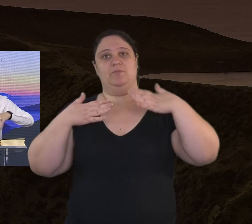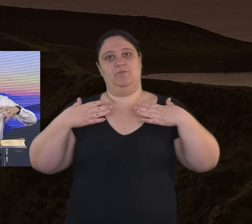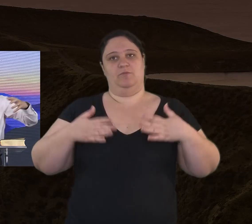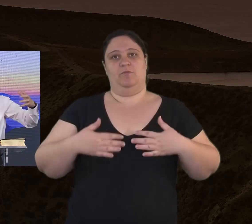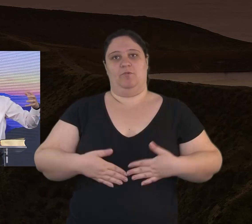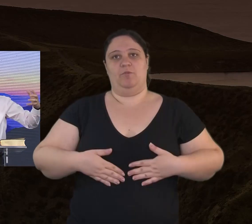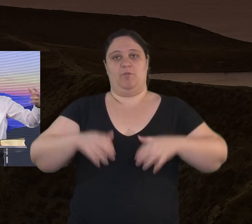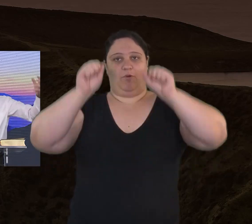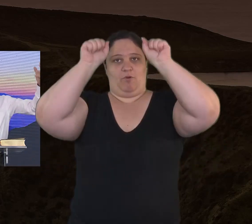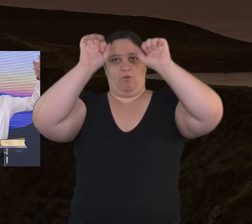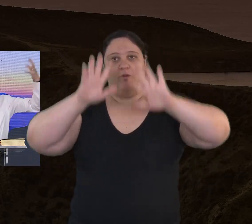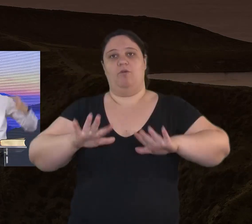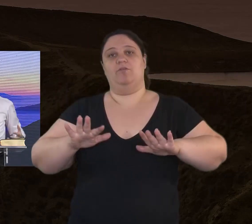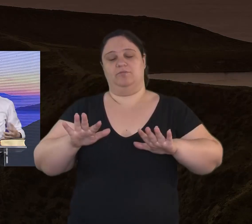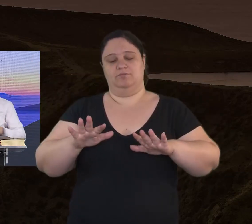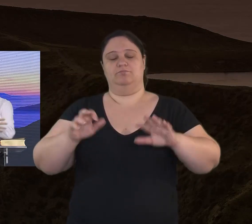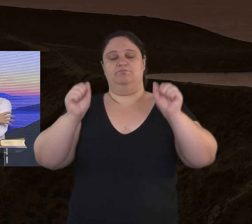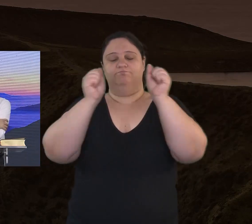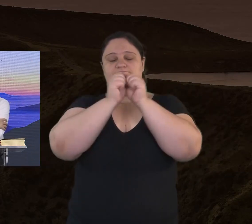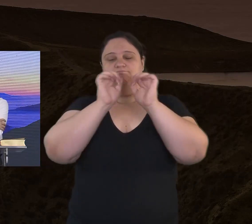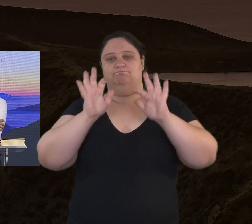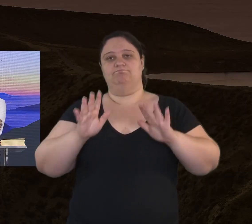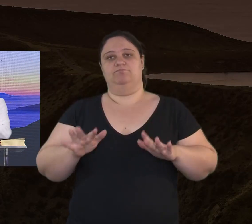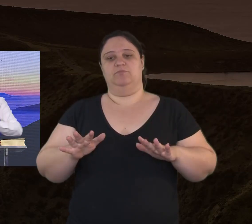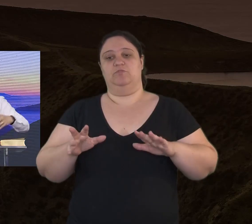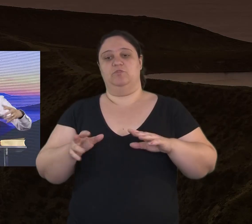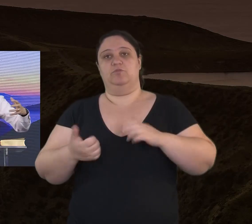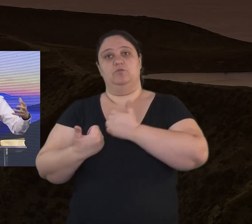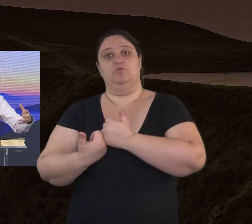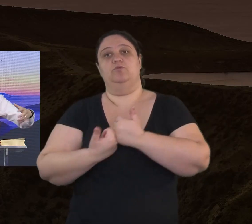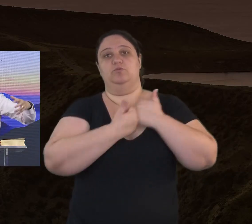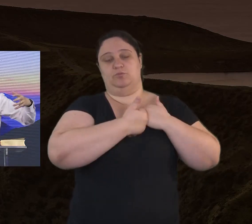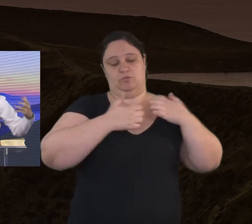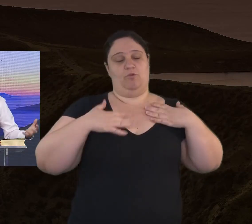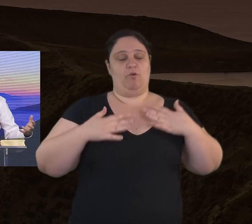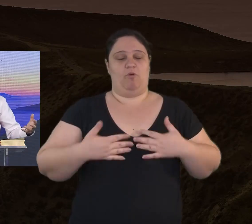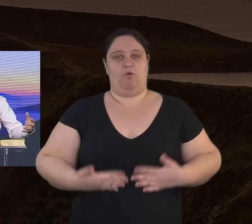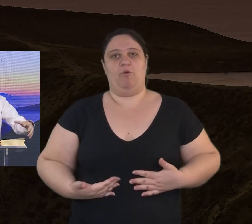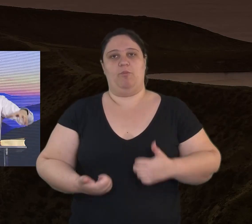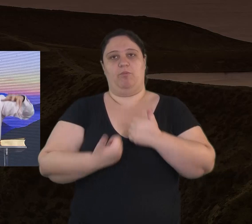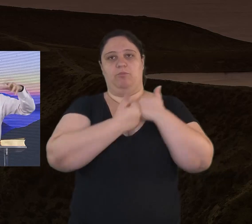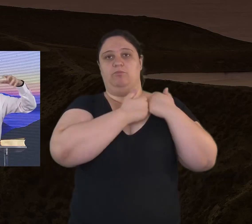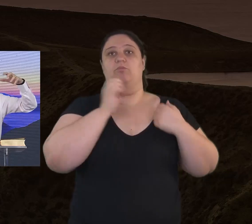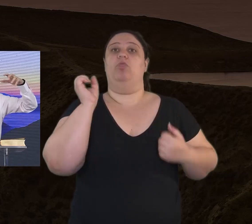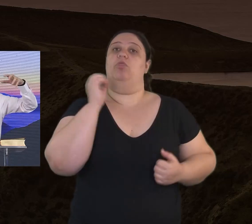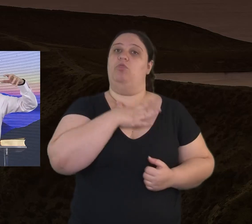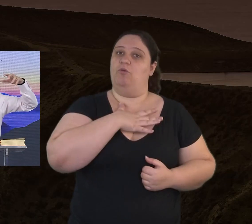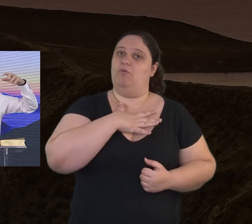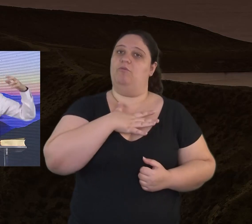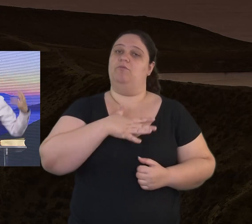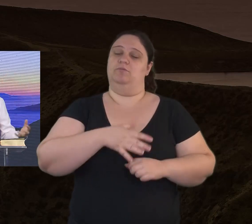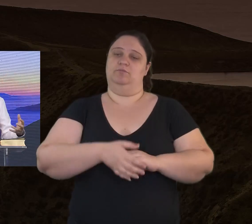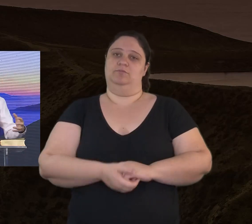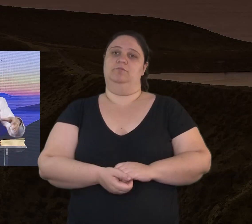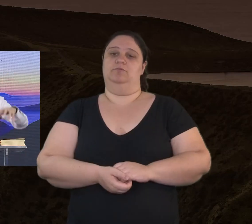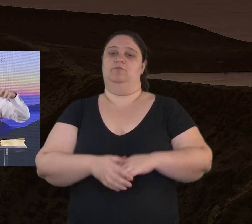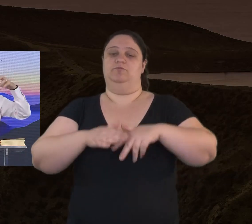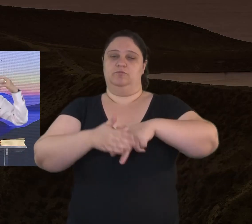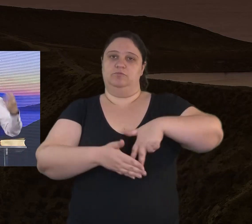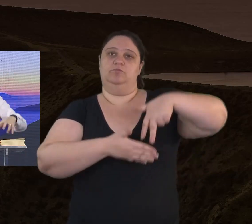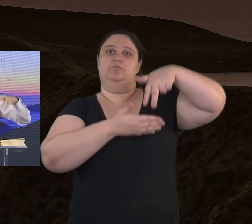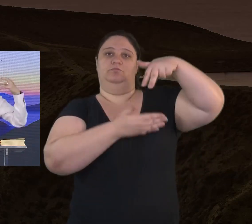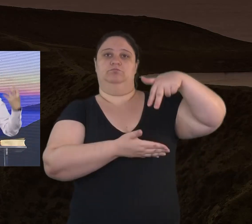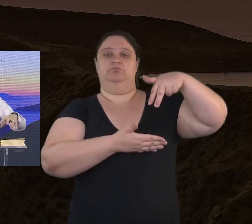a glorificação. Deus vai substituir esse corpo material por um corpo da glória, um corpo de ressurreição,